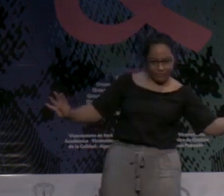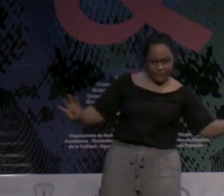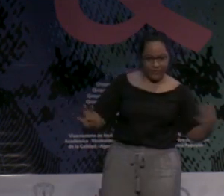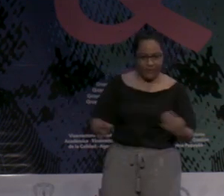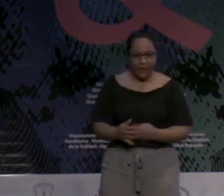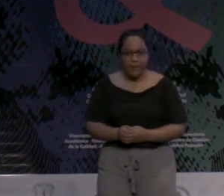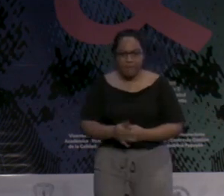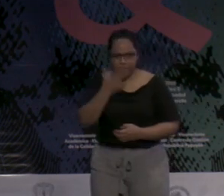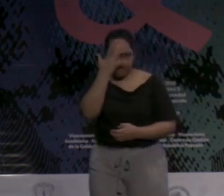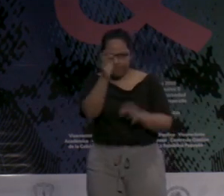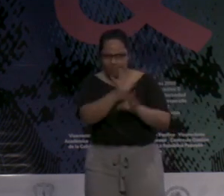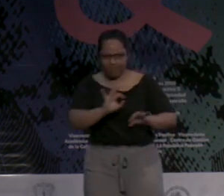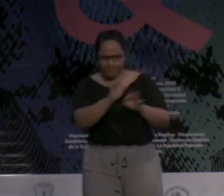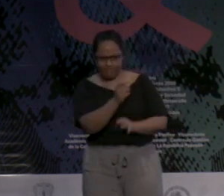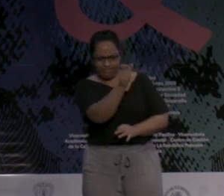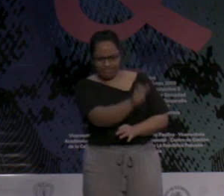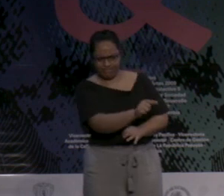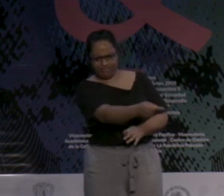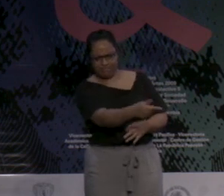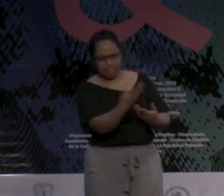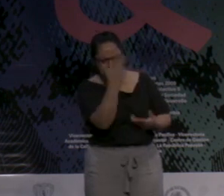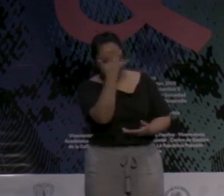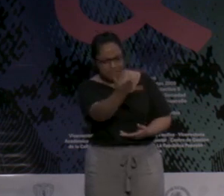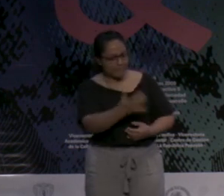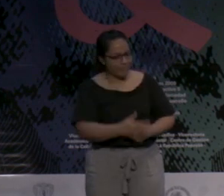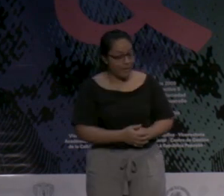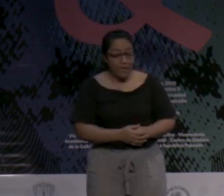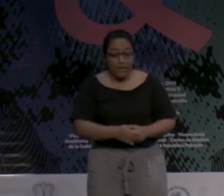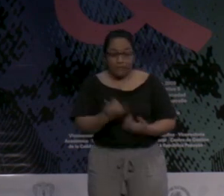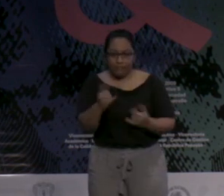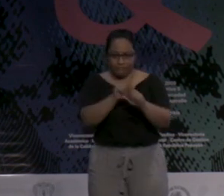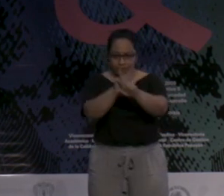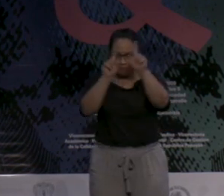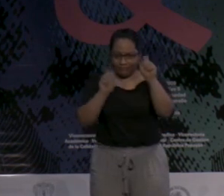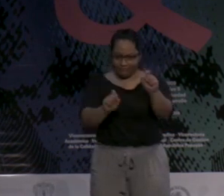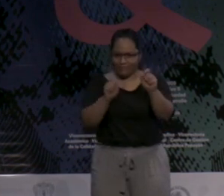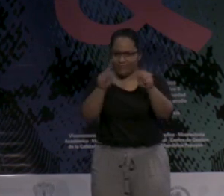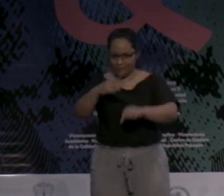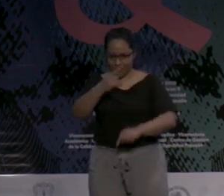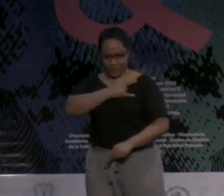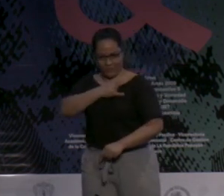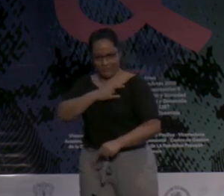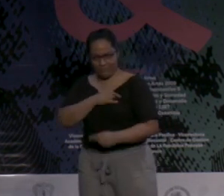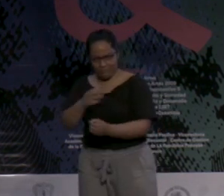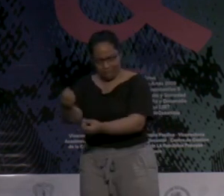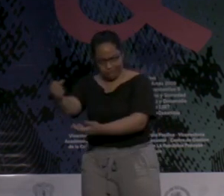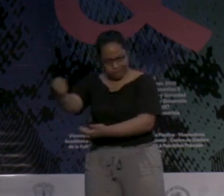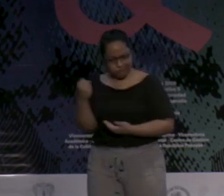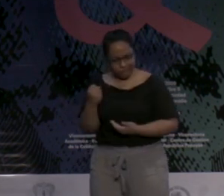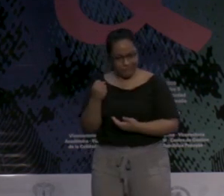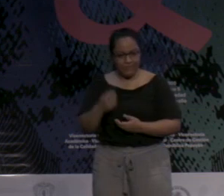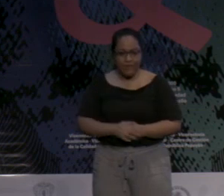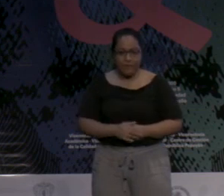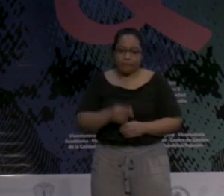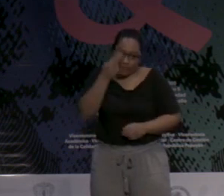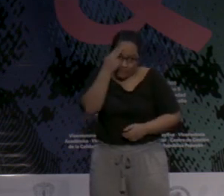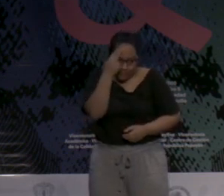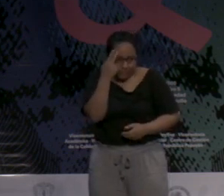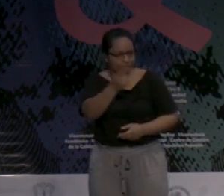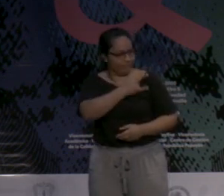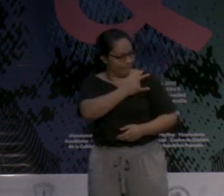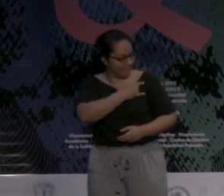sin dueño, unas mentas. En principio esa ineficiencia tenía otro sentido y era producir esa cadena. Y al producir esa